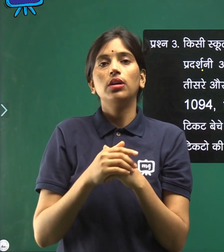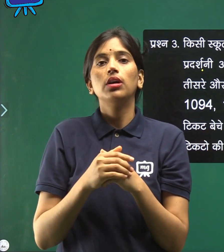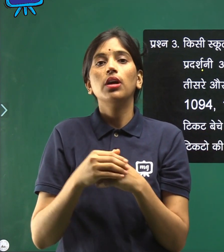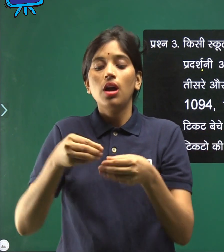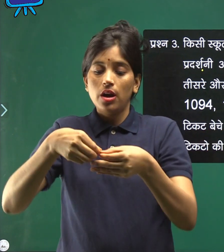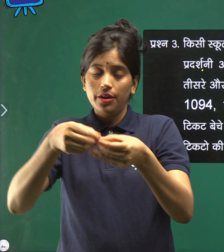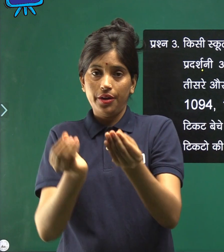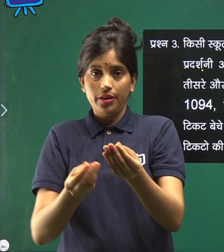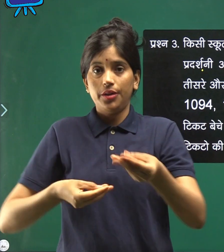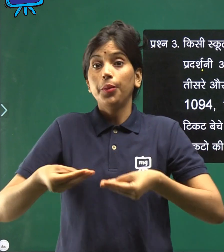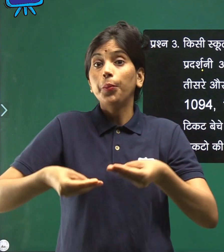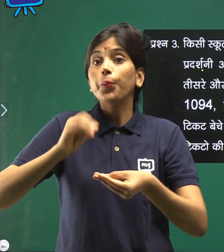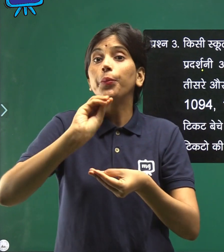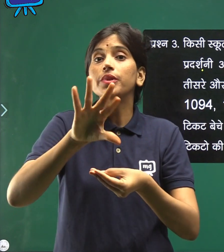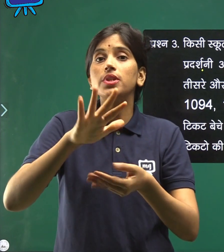टिकट बेचे गए।